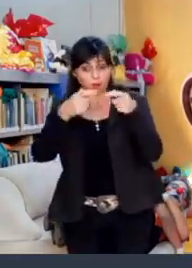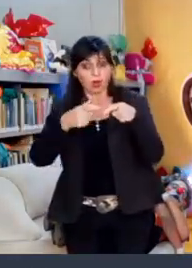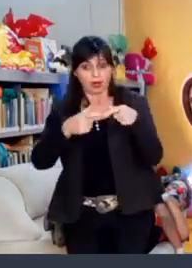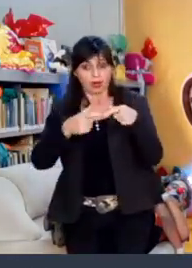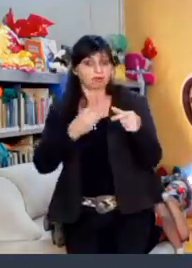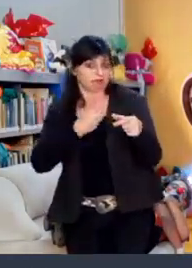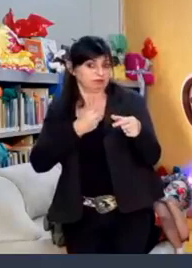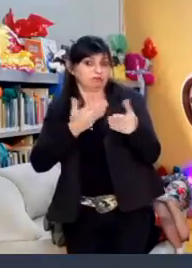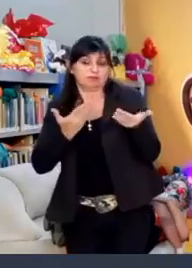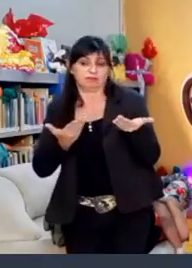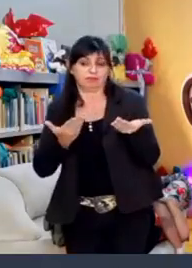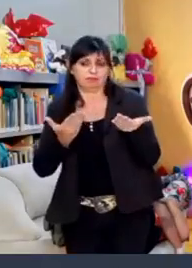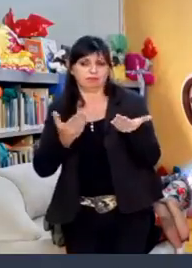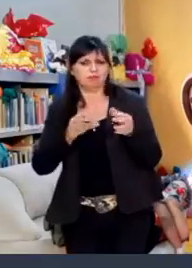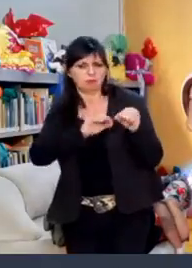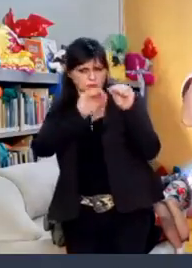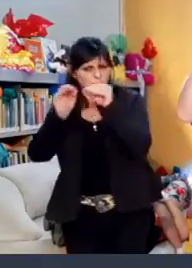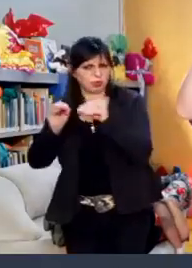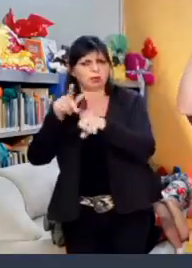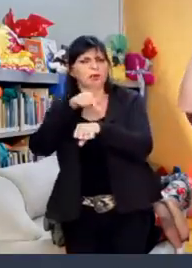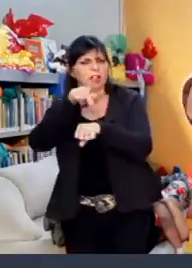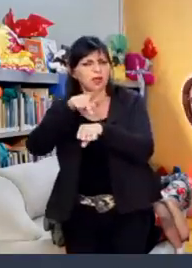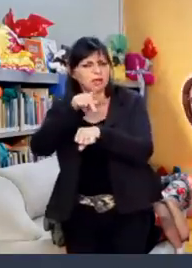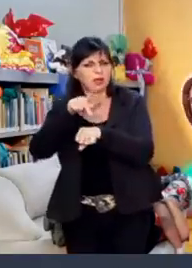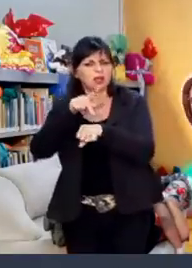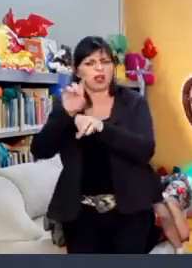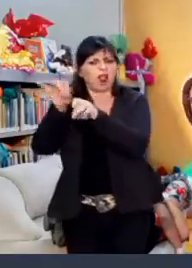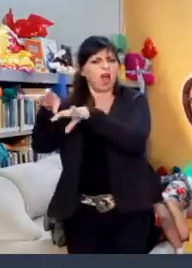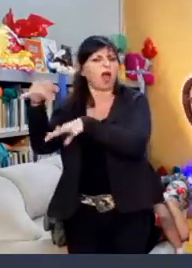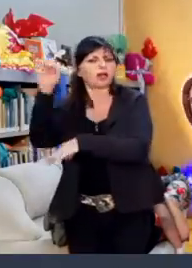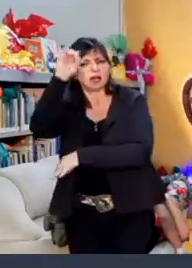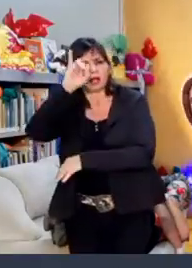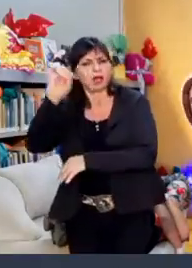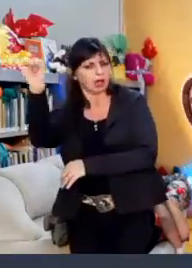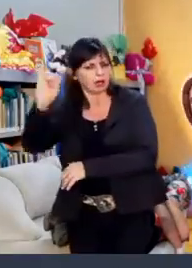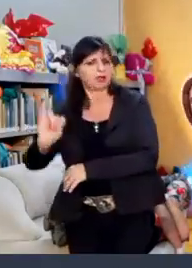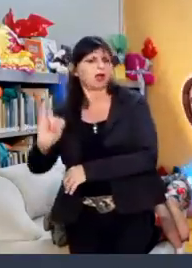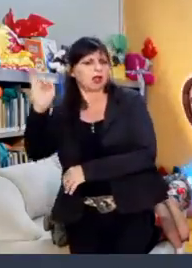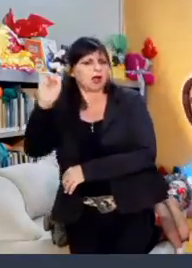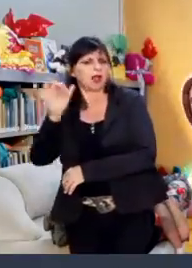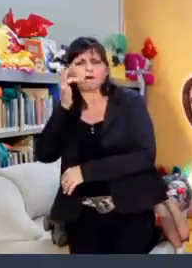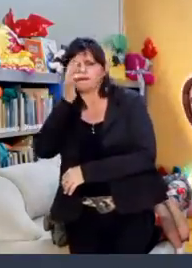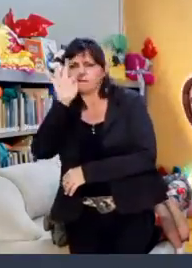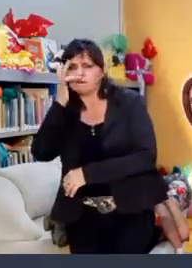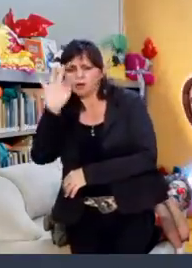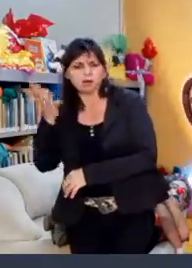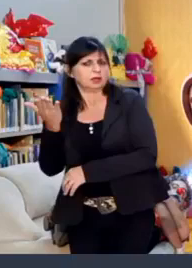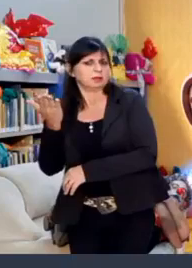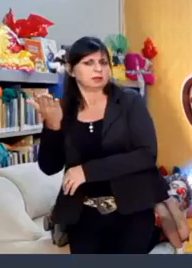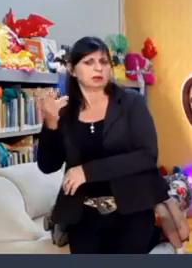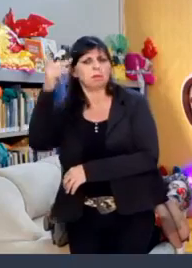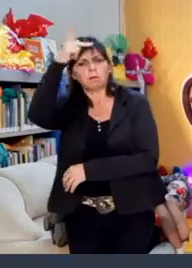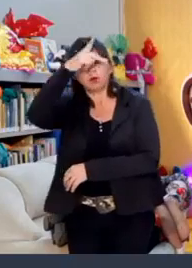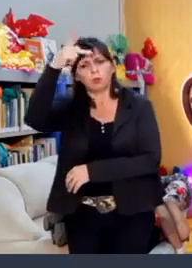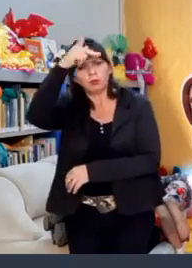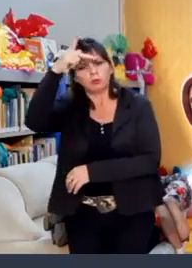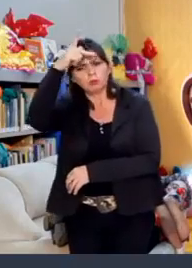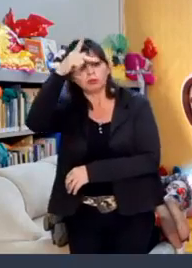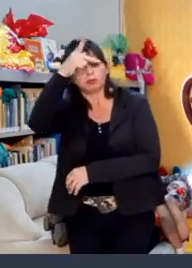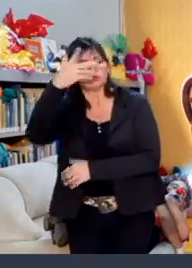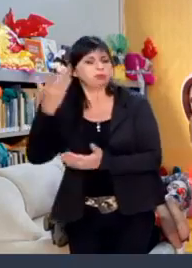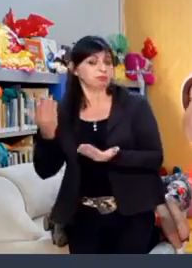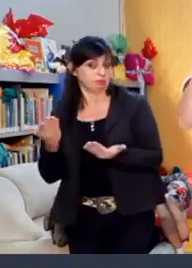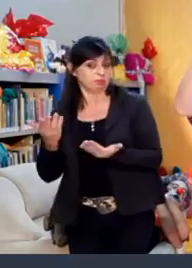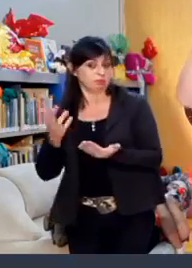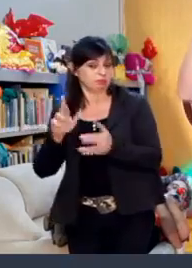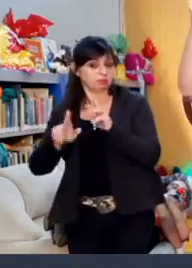essencialmente, quando você sai do seu país, você sai da Itália, da Alemanha, da França, da Polônia,